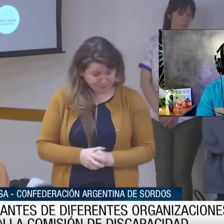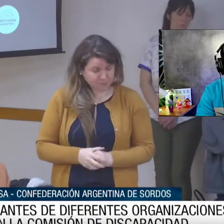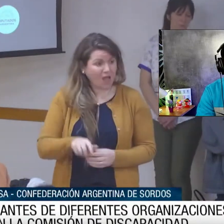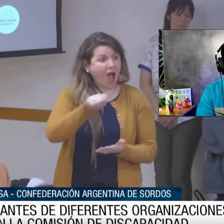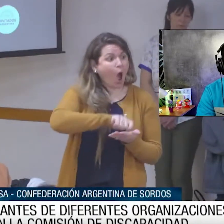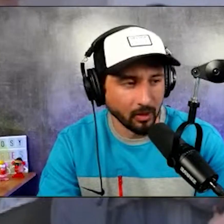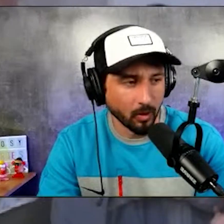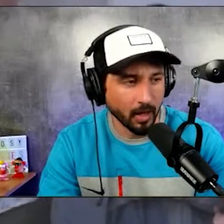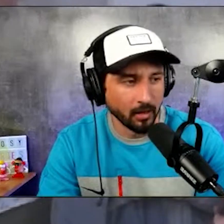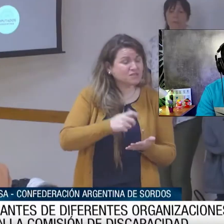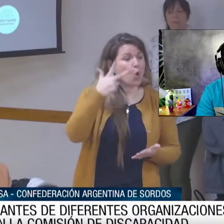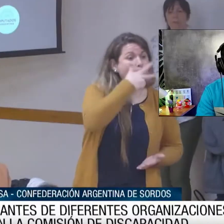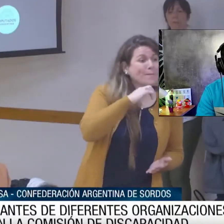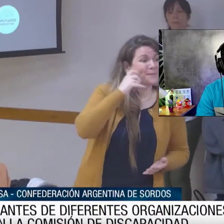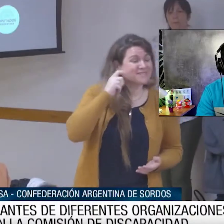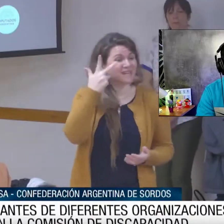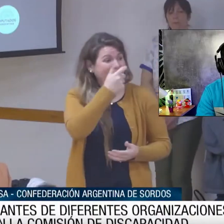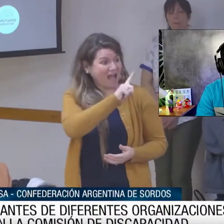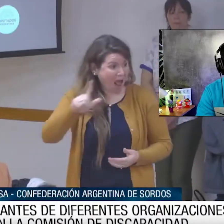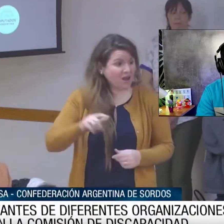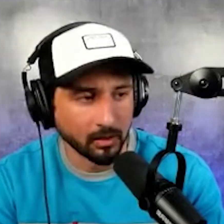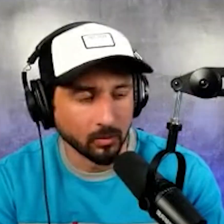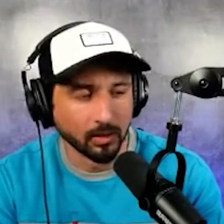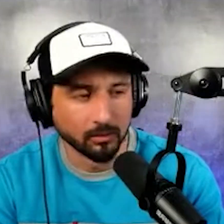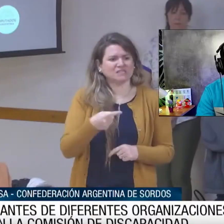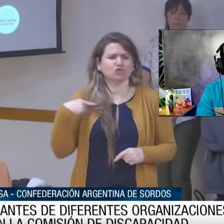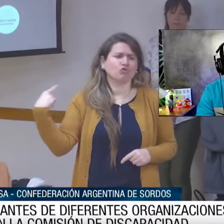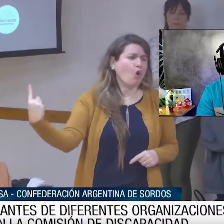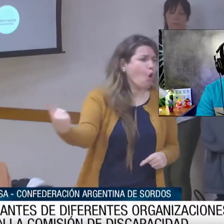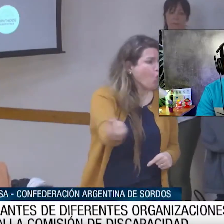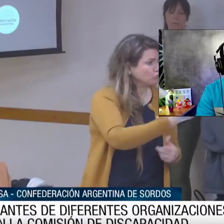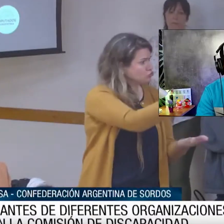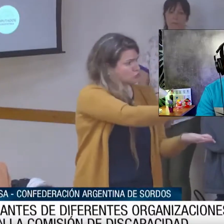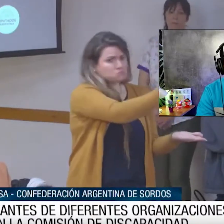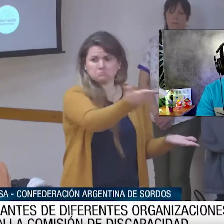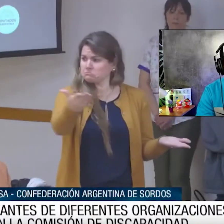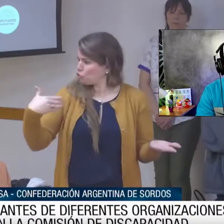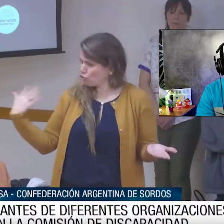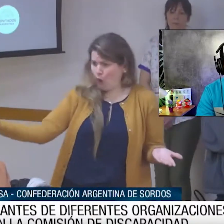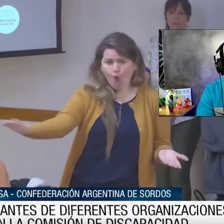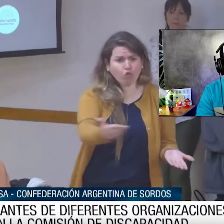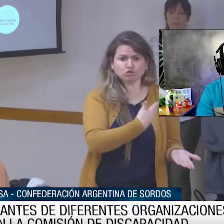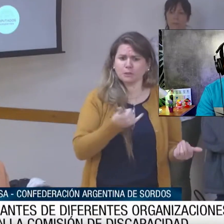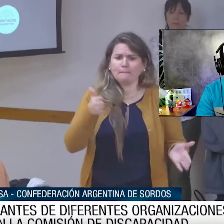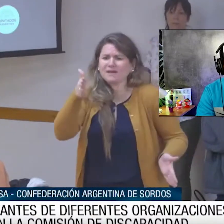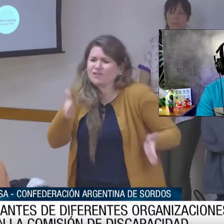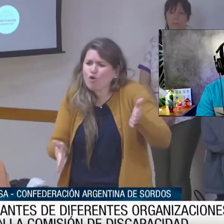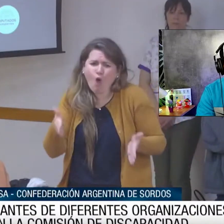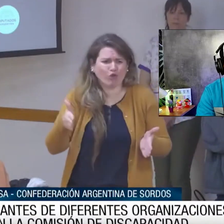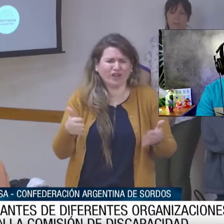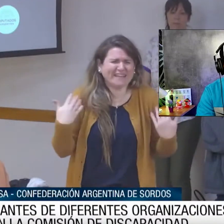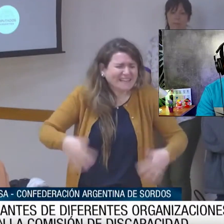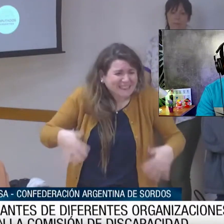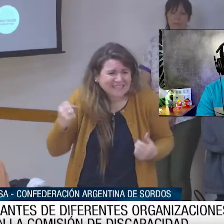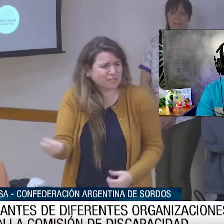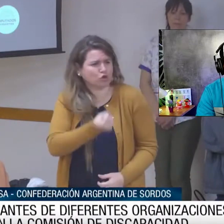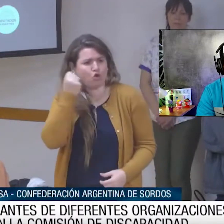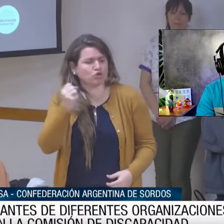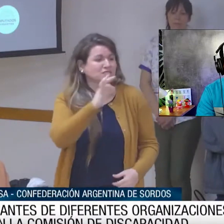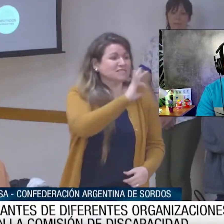se Tal consulta cual, a las personas sordas. tal cual. Otros autores también manifiestan que hay un periodo